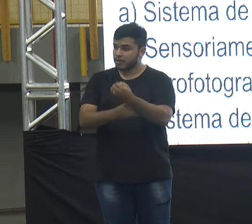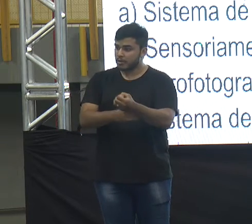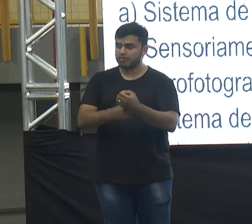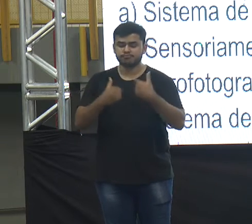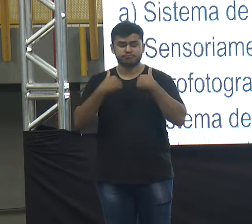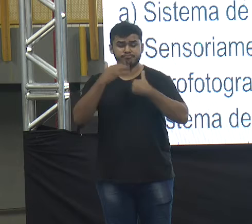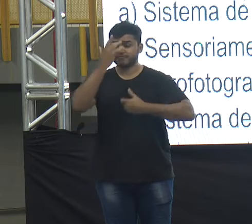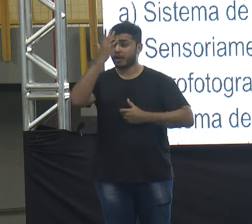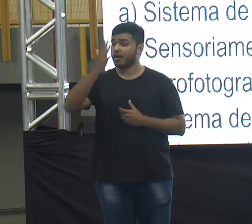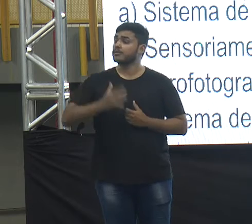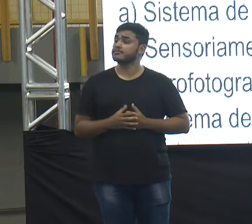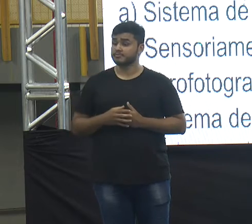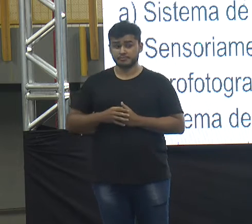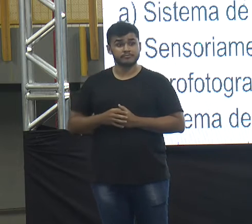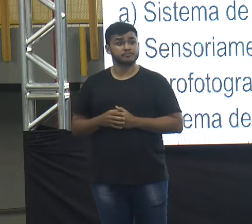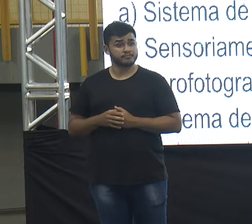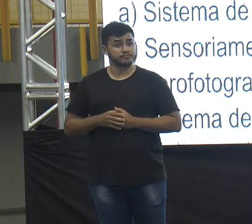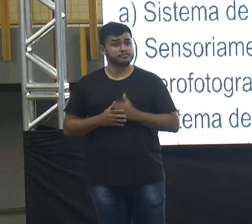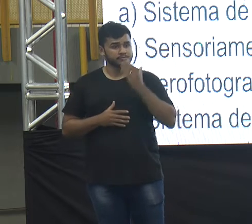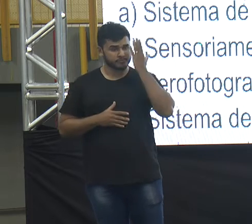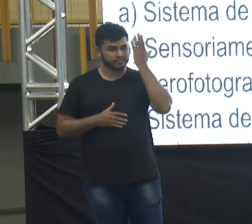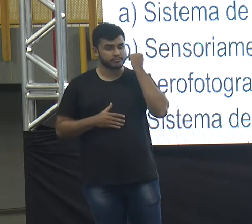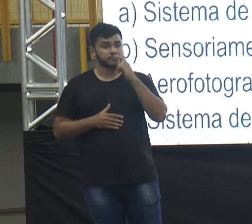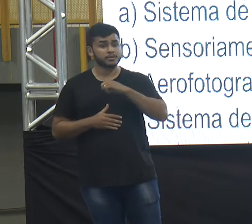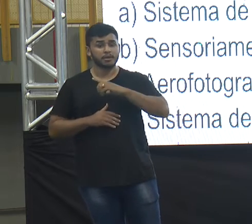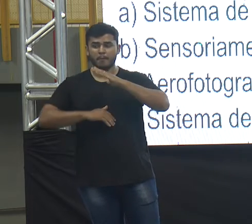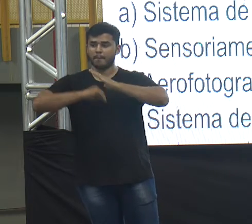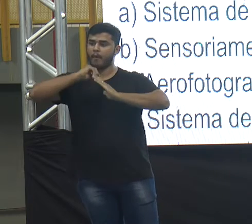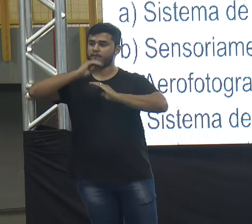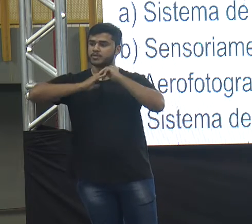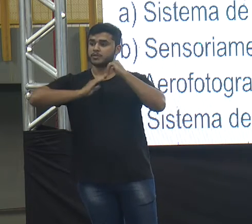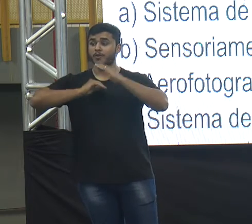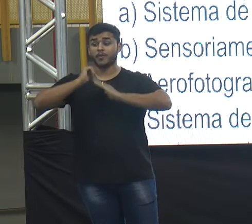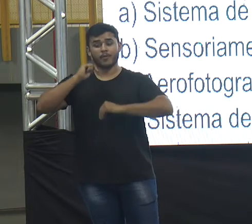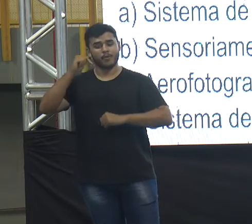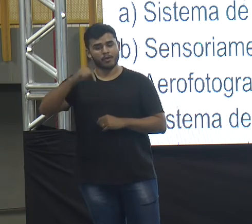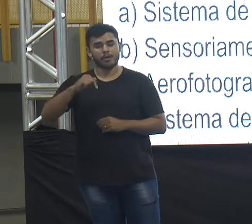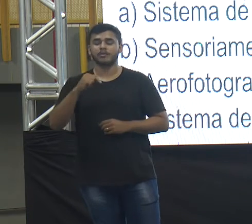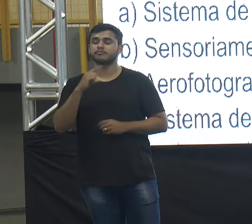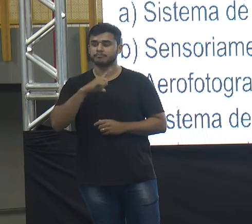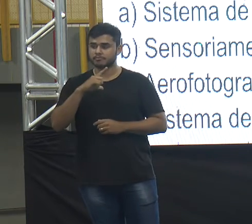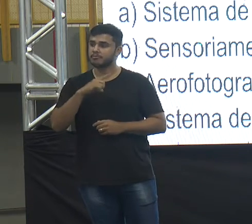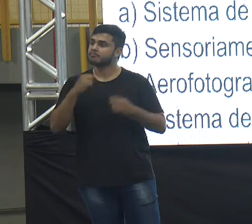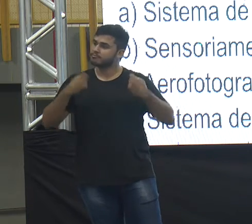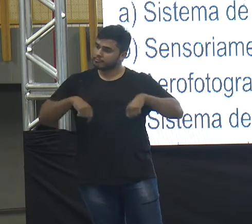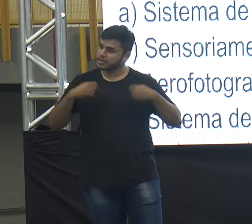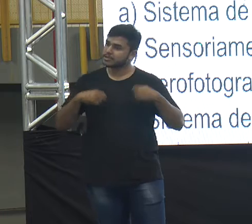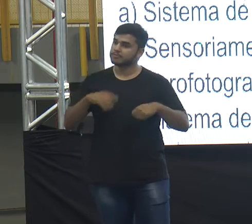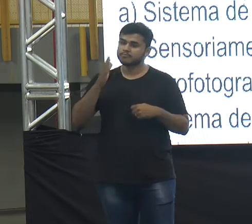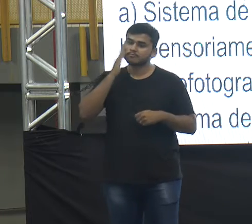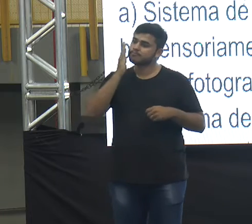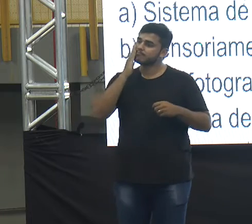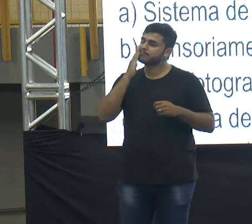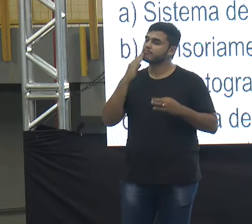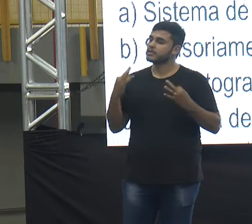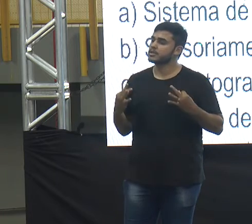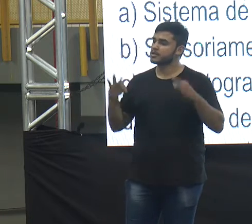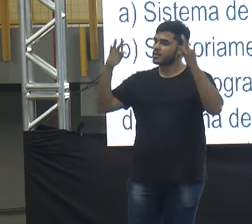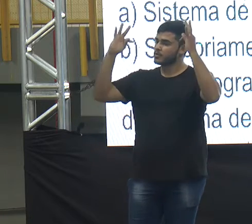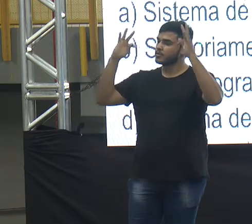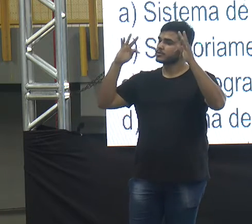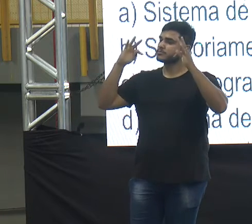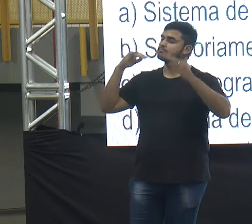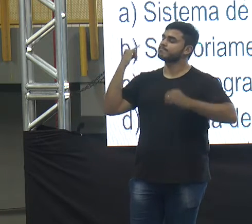Lembra, é difícil você encontrar uma profissão que não requeira o conhecimento na área de tecnologia